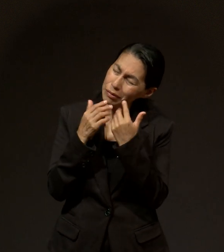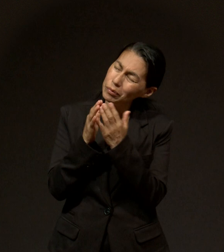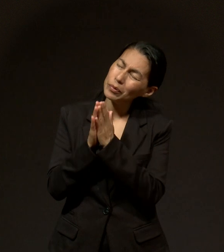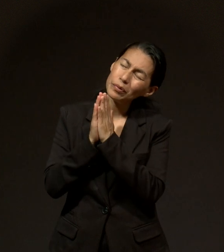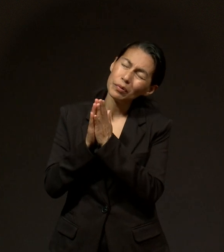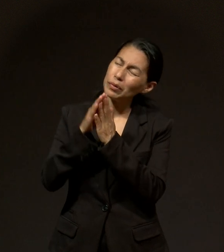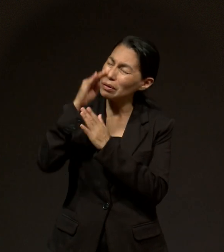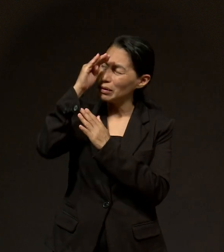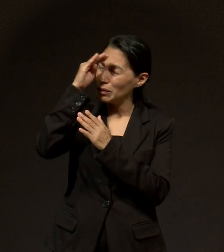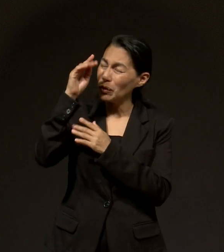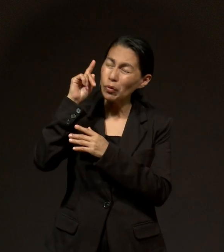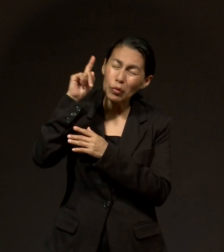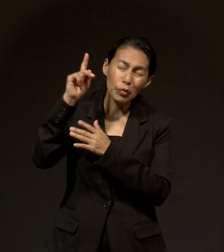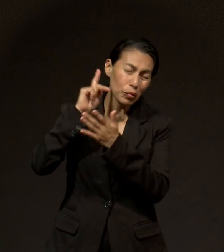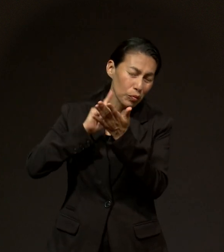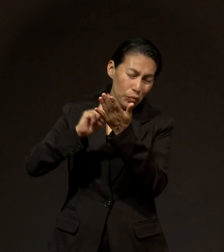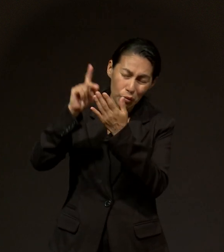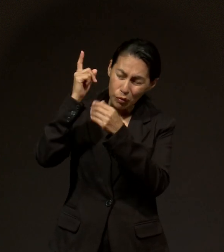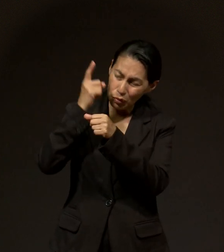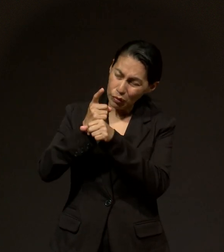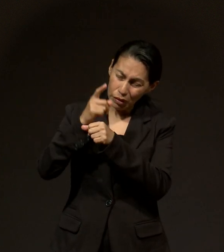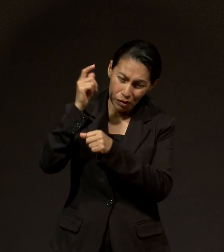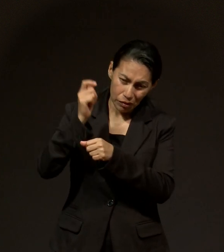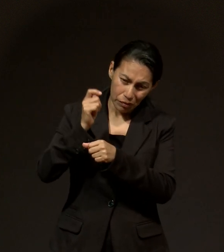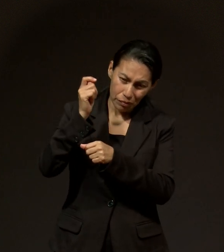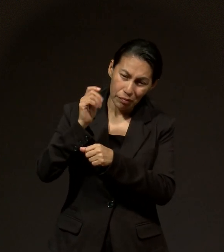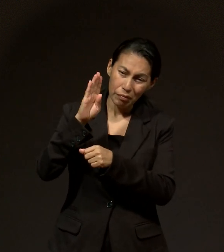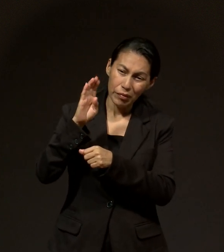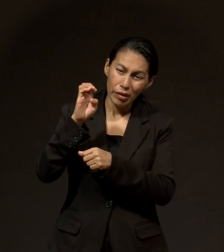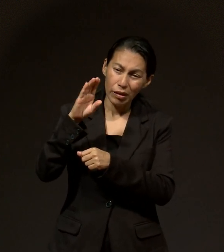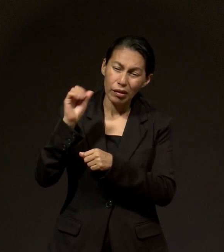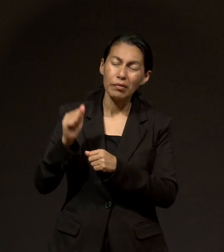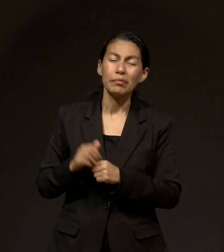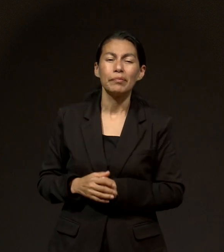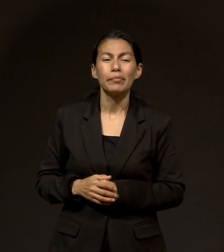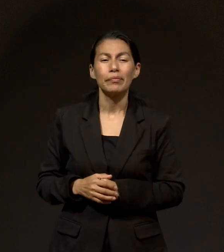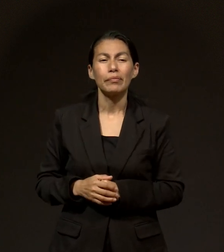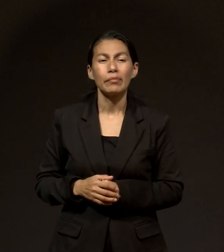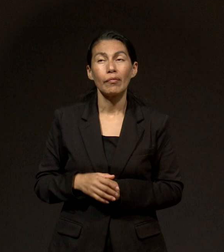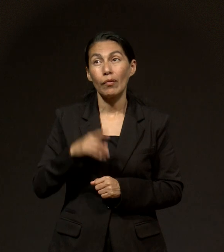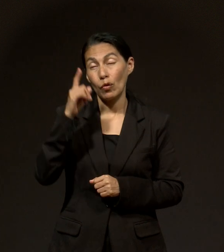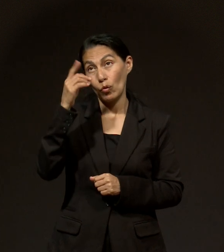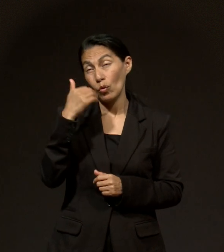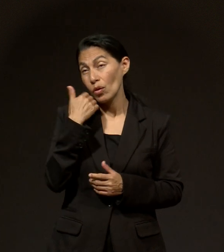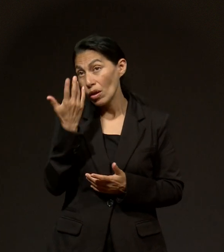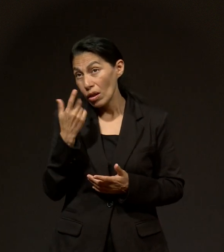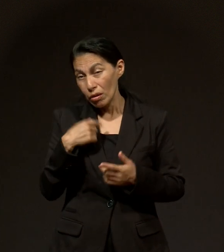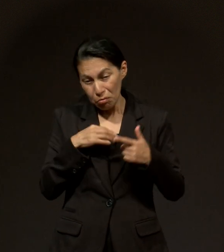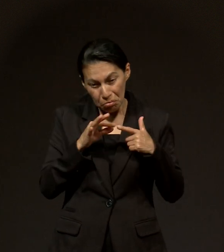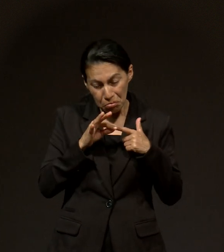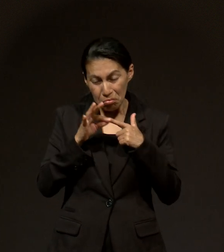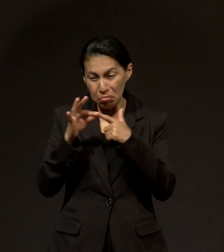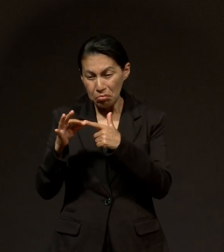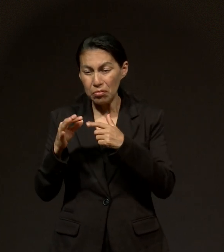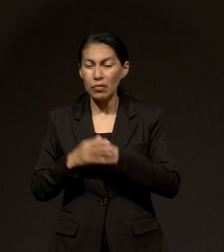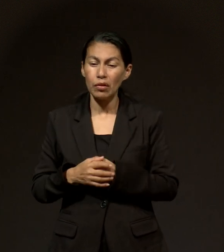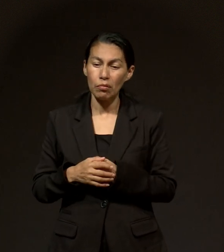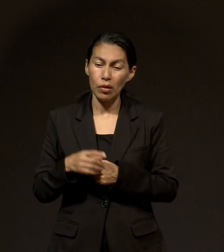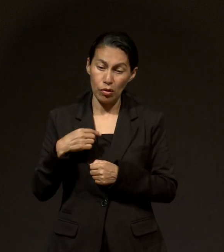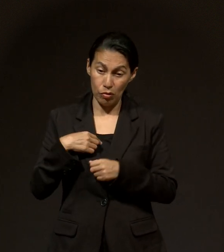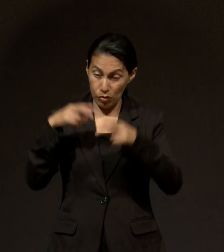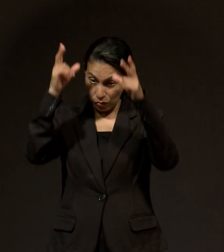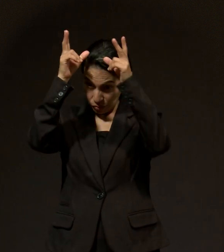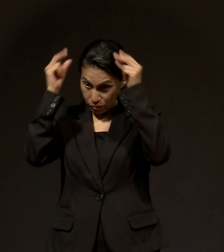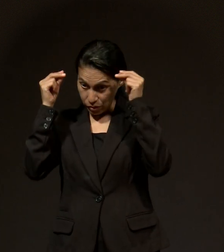que sea de tu voluntad si me dan la beca. Y, igual, si es una forma de orientarme a que yo